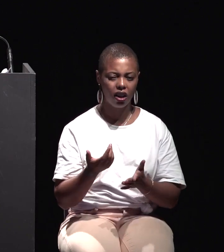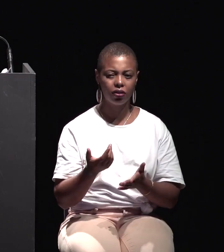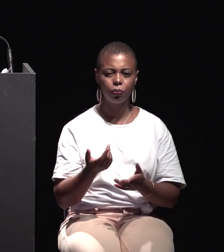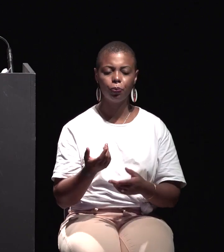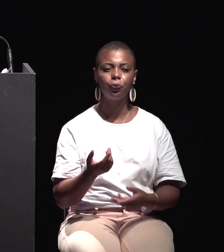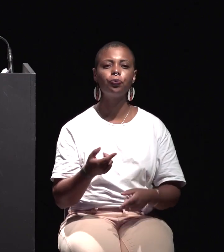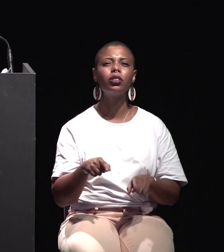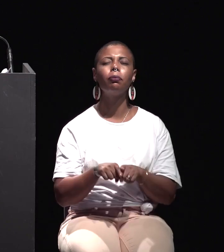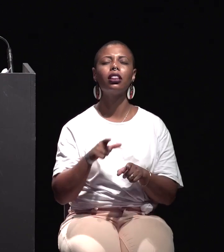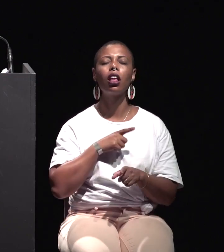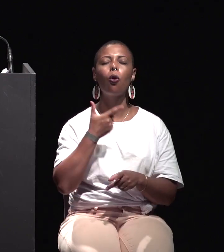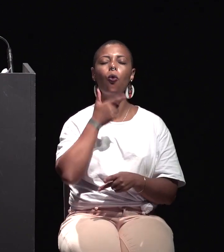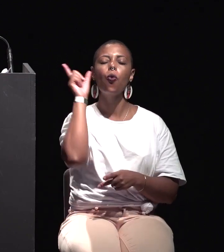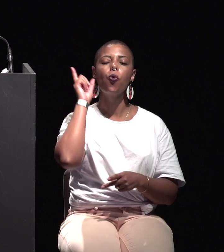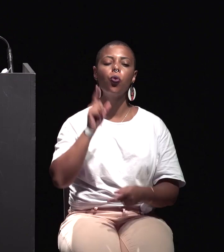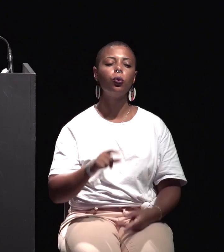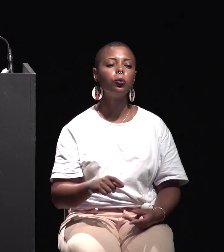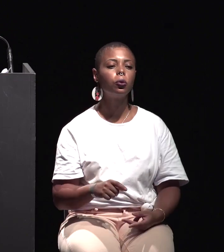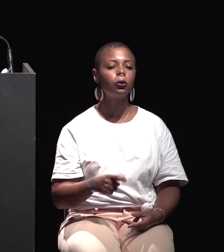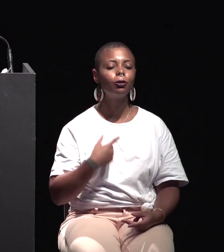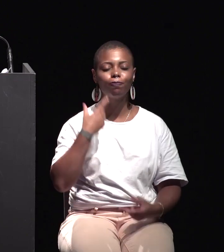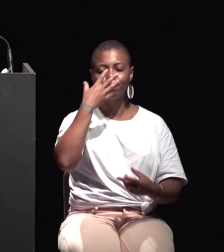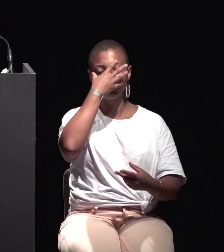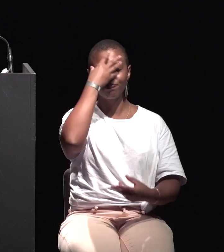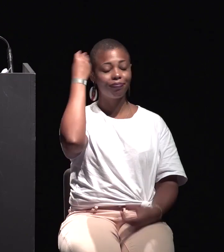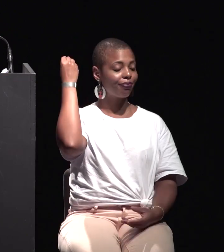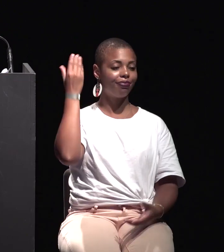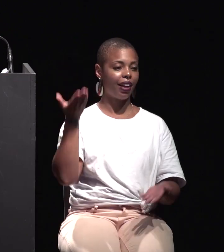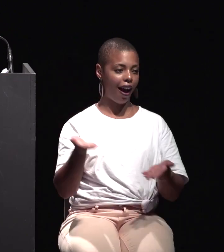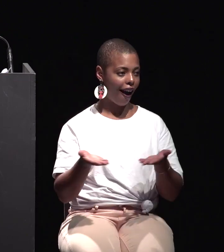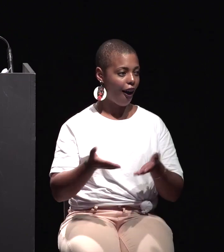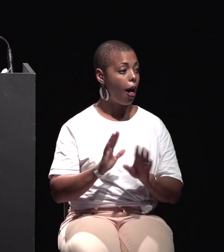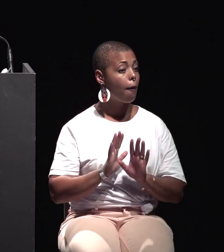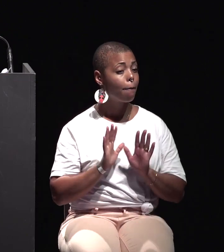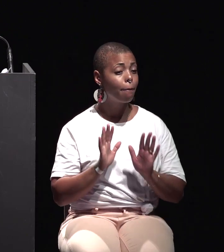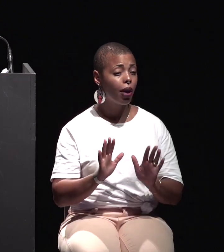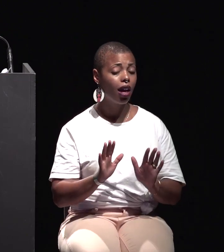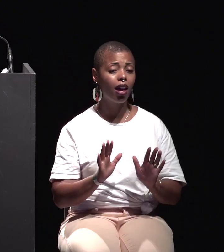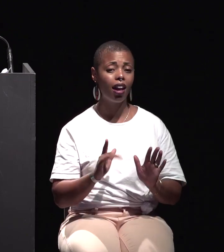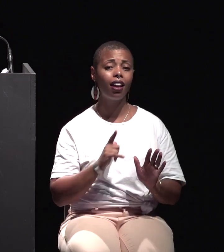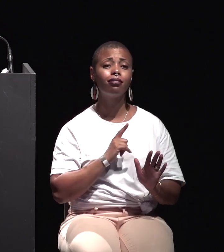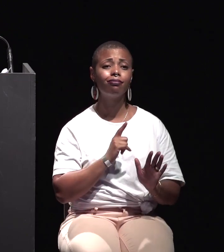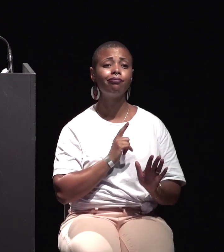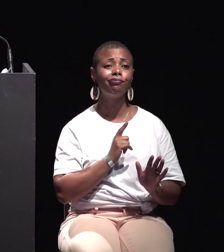Tem um outro também, que fugiu agora. Mas a gente tem...